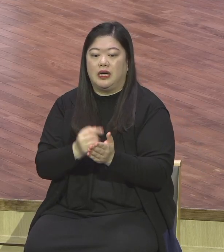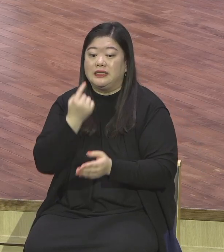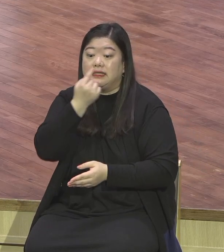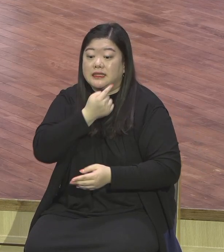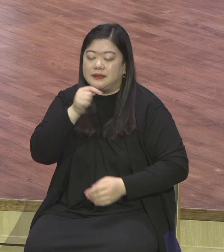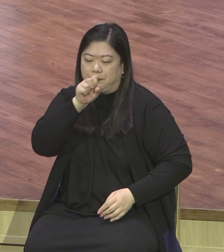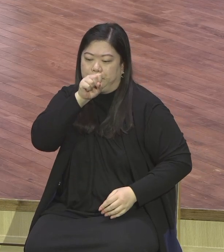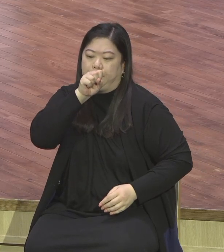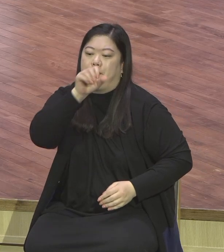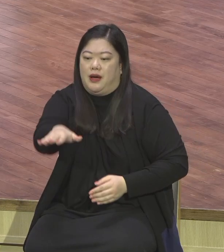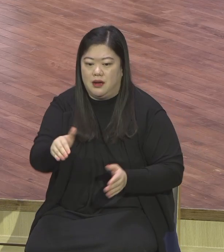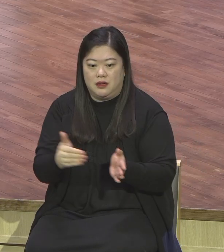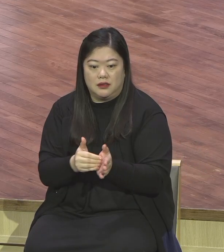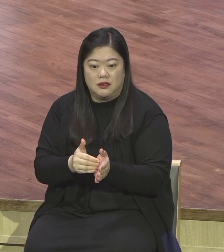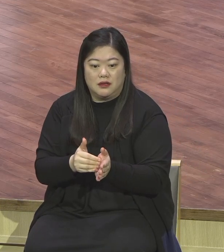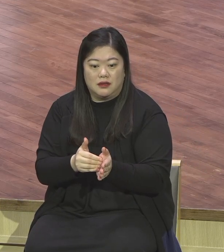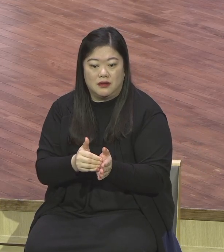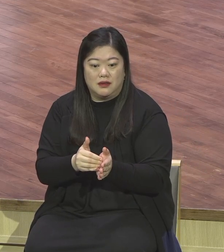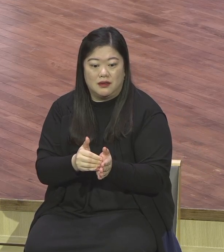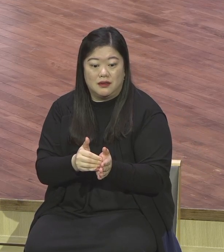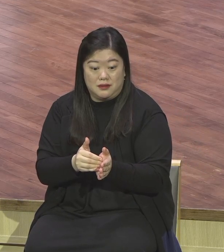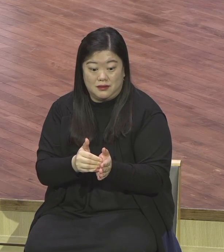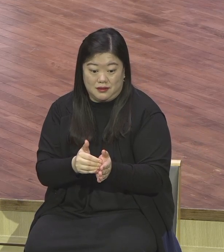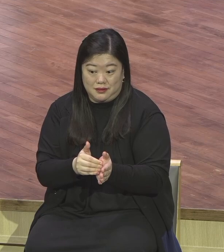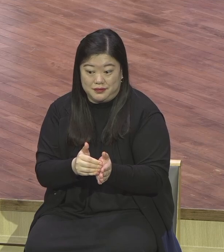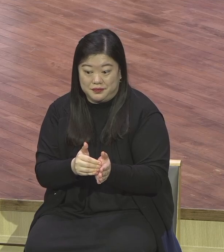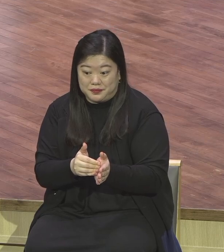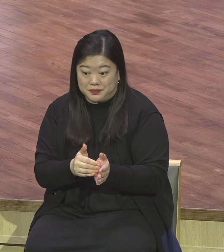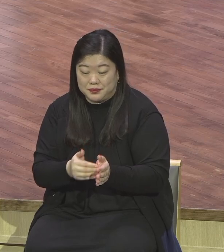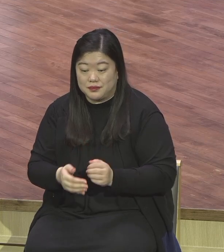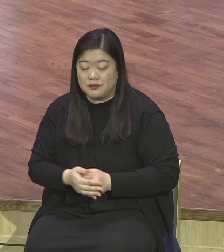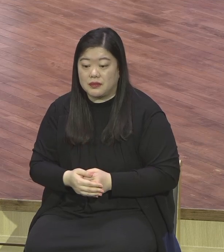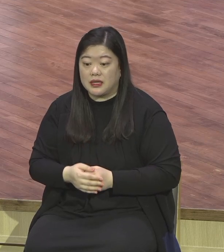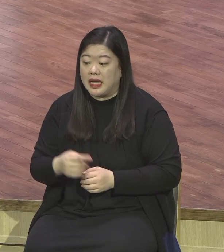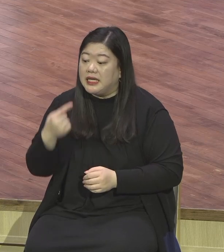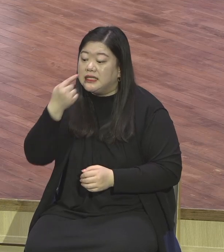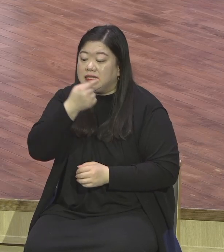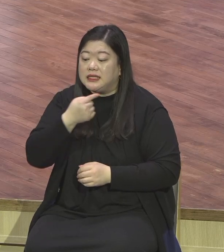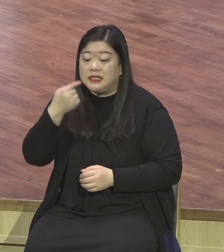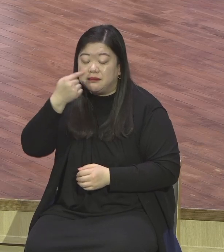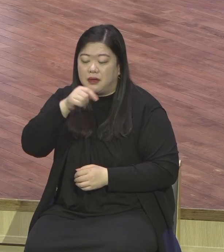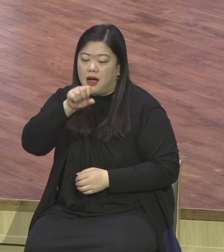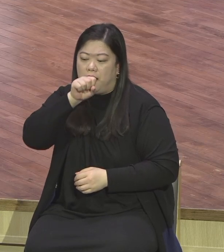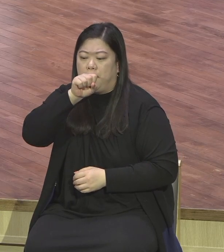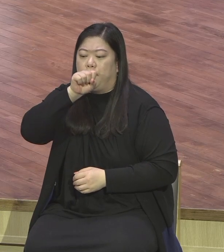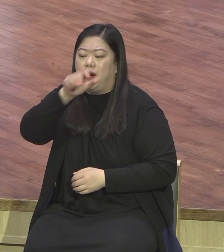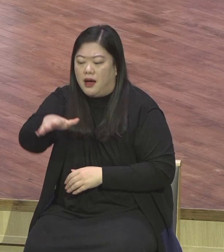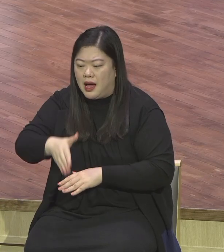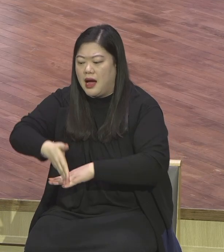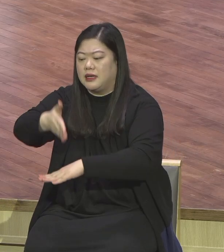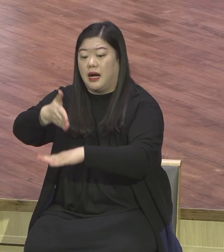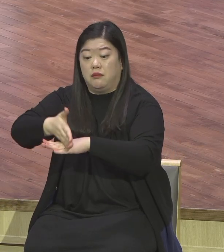감사의 고백을 했다 이렇게 입술로 감사 고백을 하는 자세